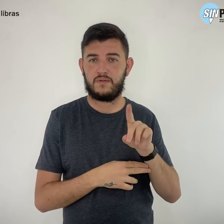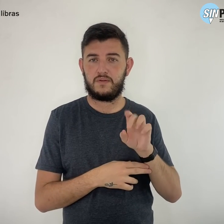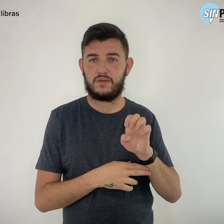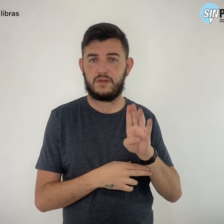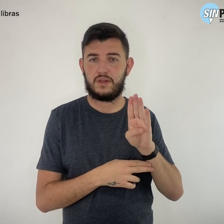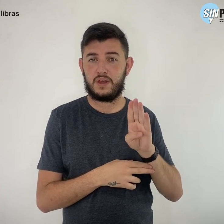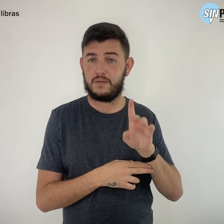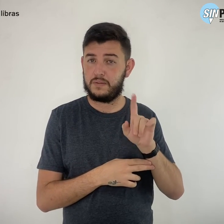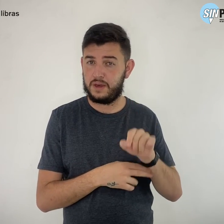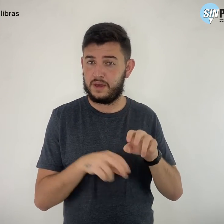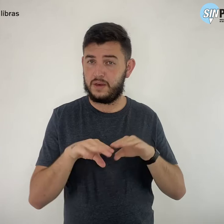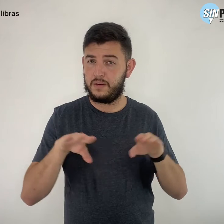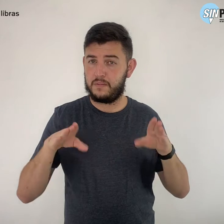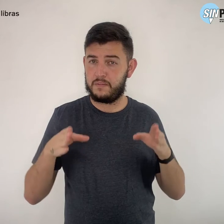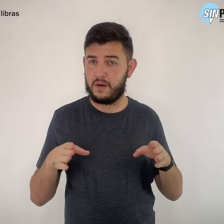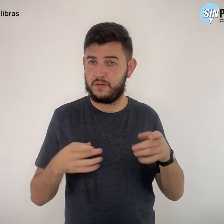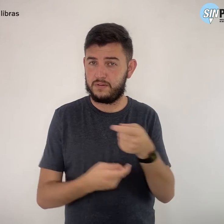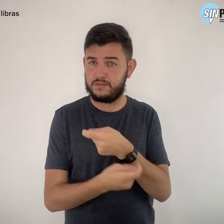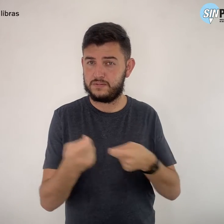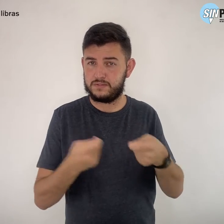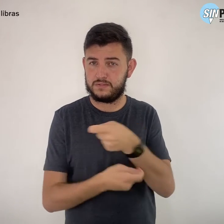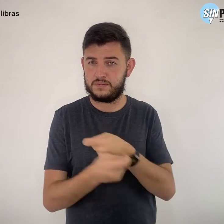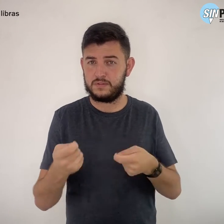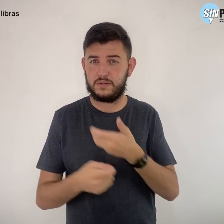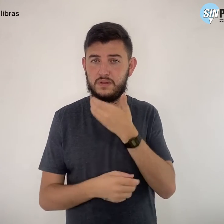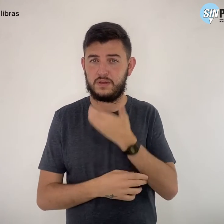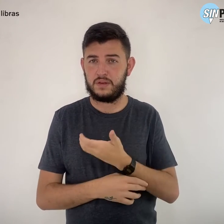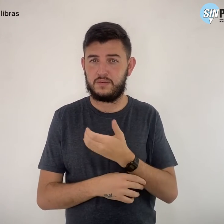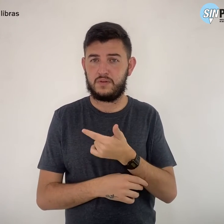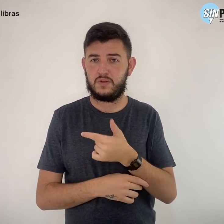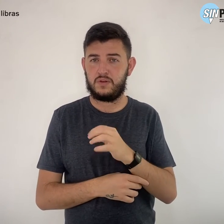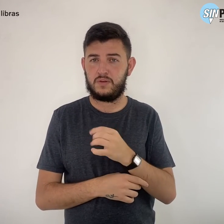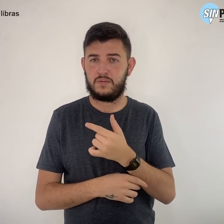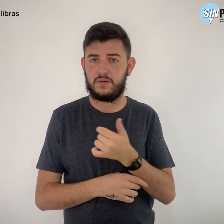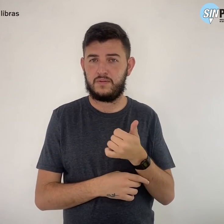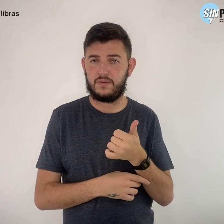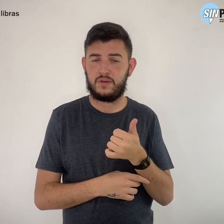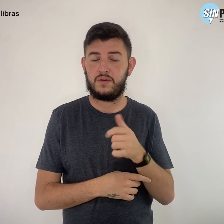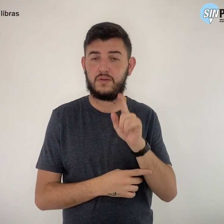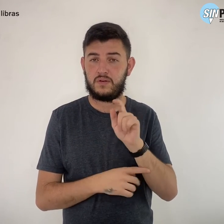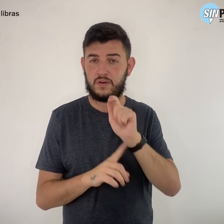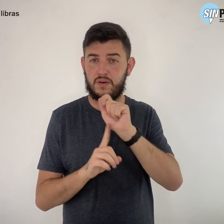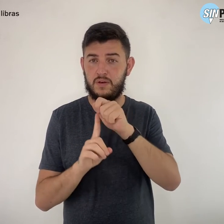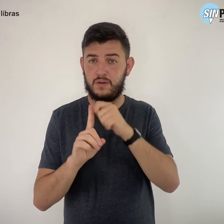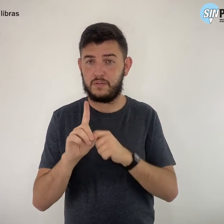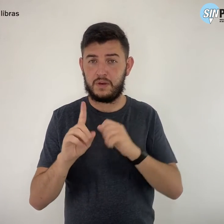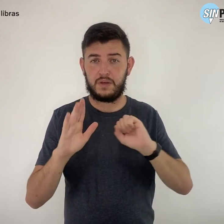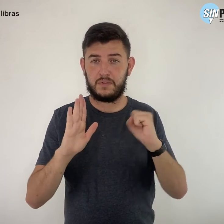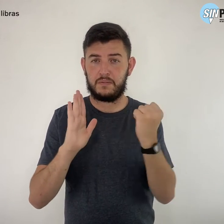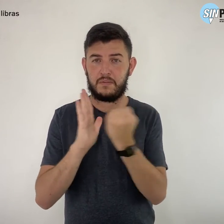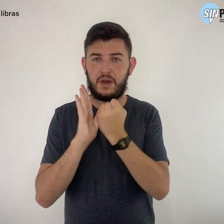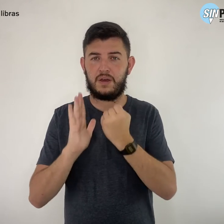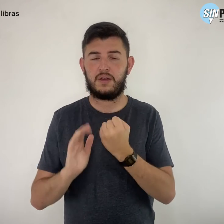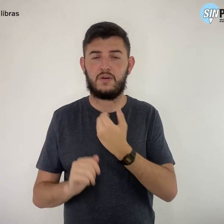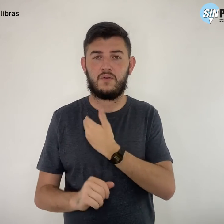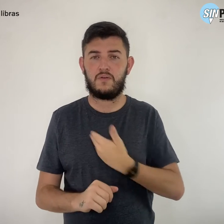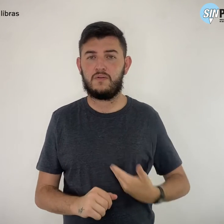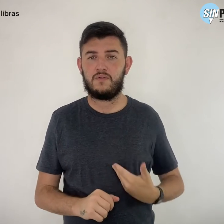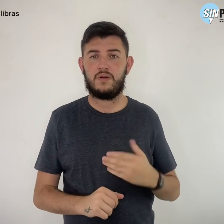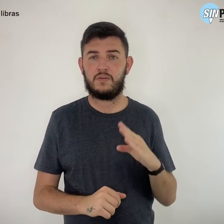vai ficar na história do Brasil como o mês que o governo Jair Bolsonaro e a Câmara dos